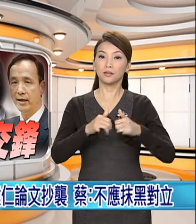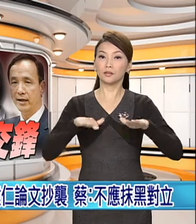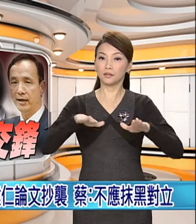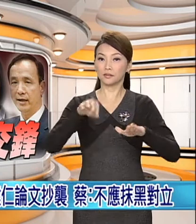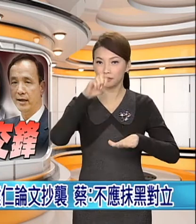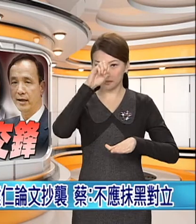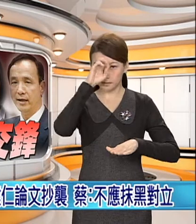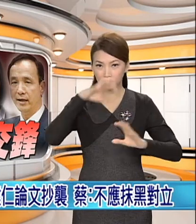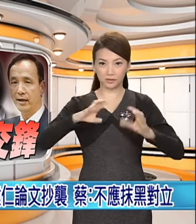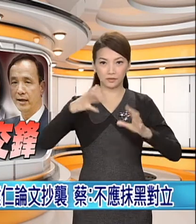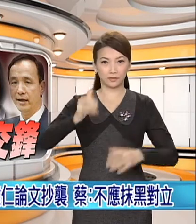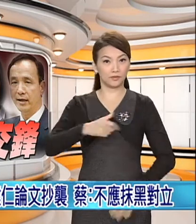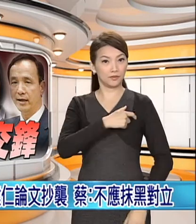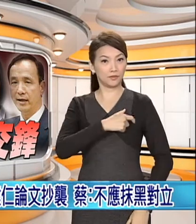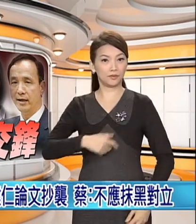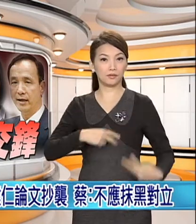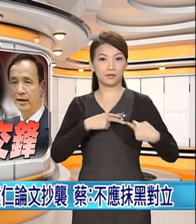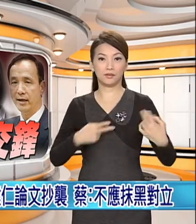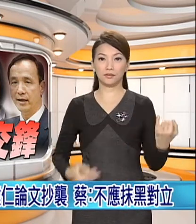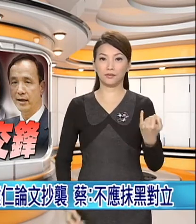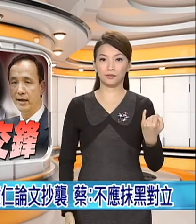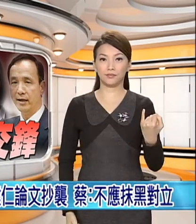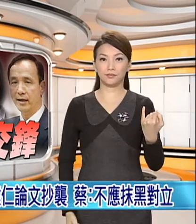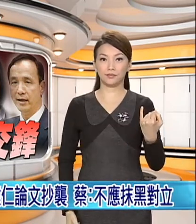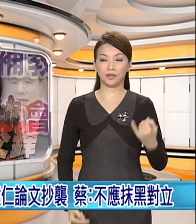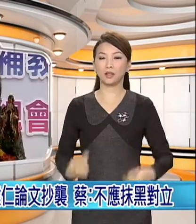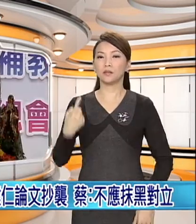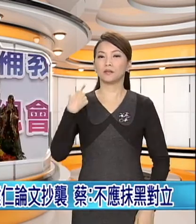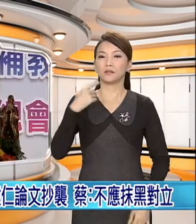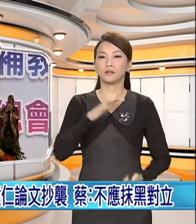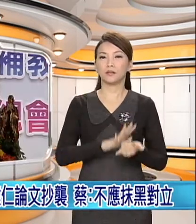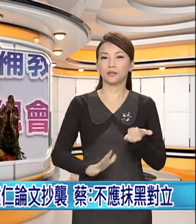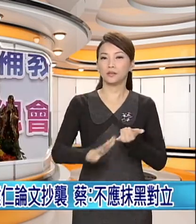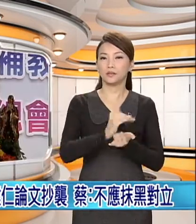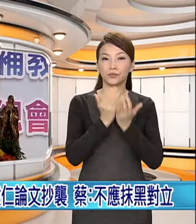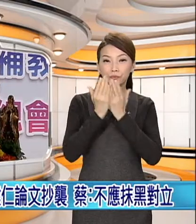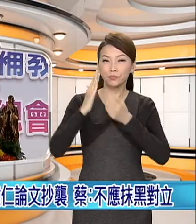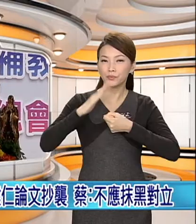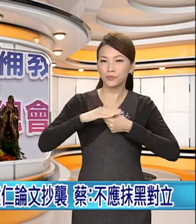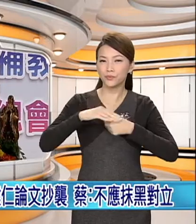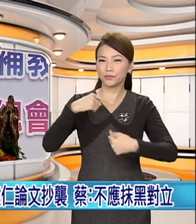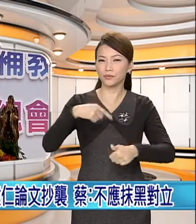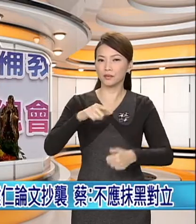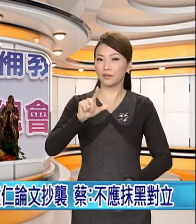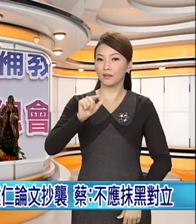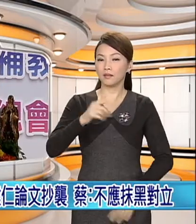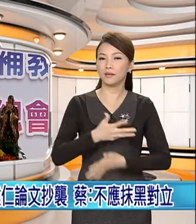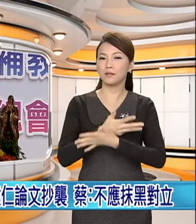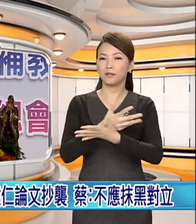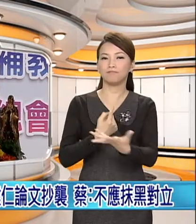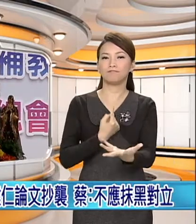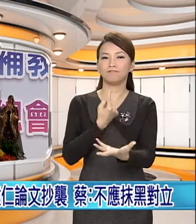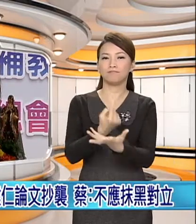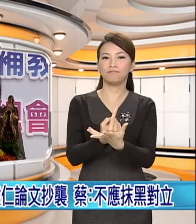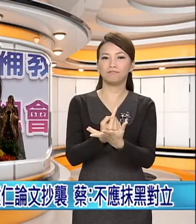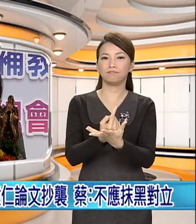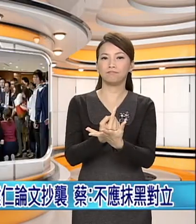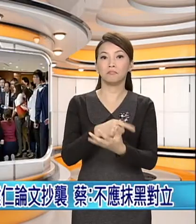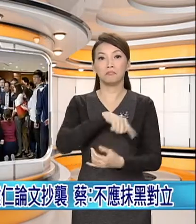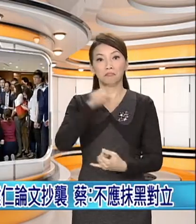民进党总统参选人蔡英文昨天参加了全国补教师夺奖大会而针对国